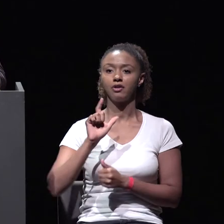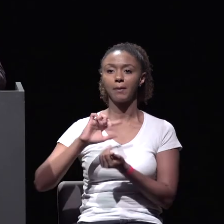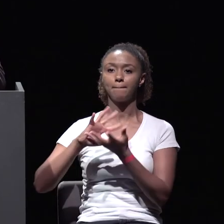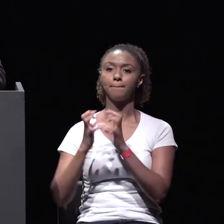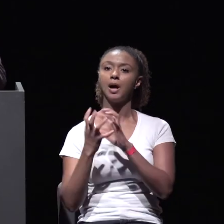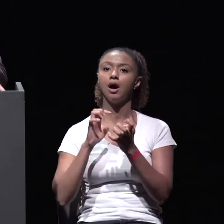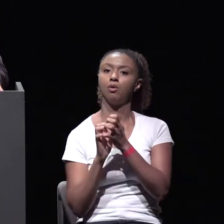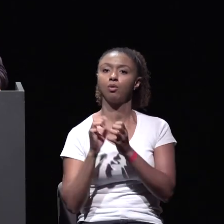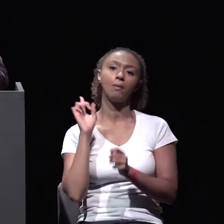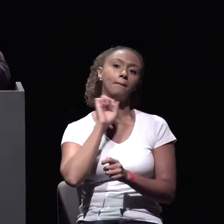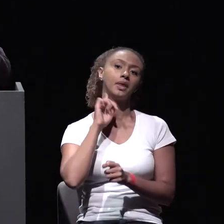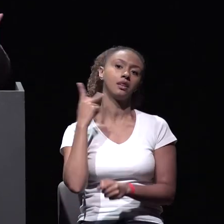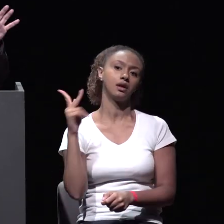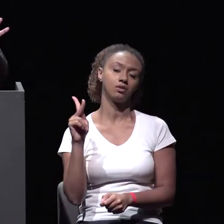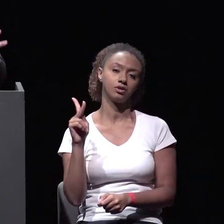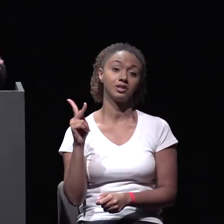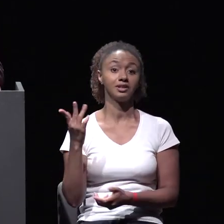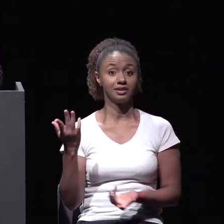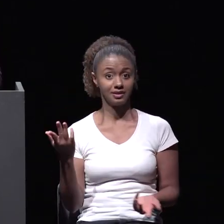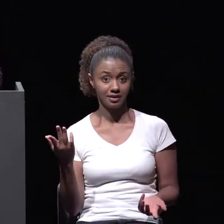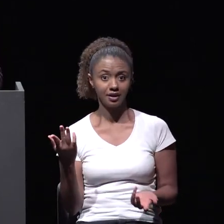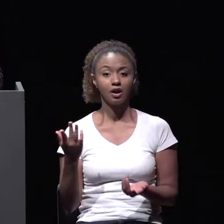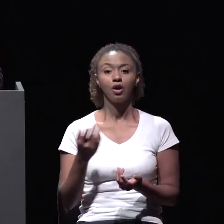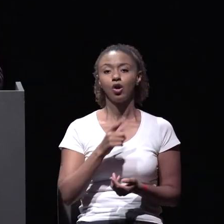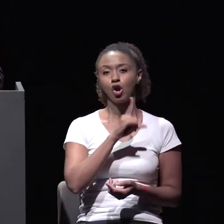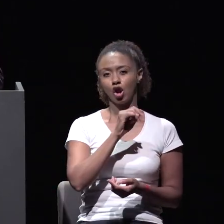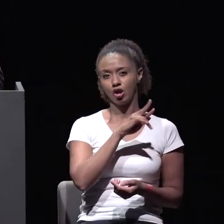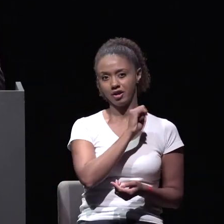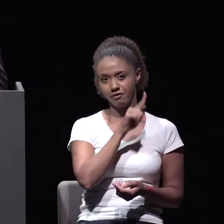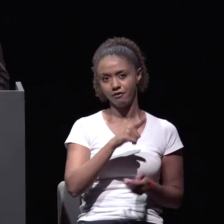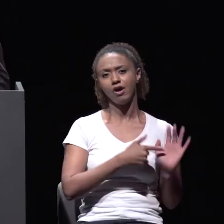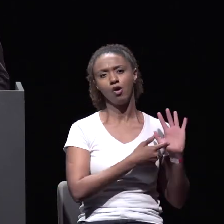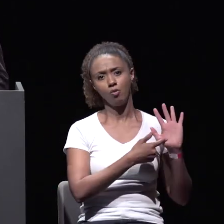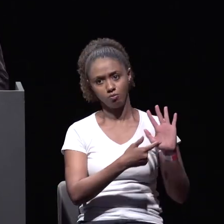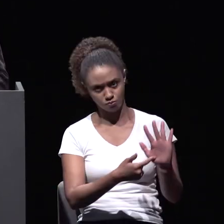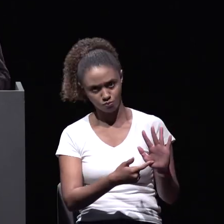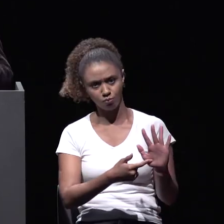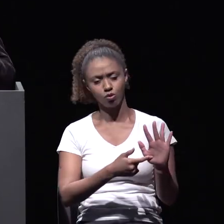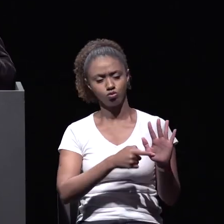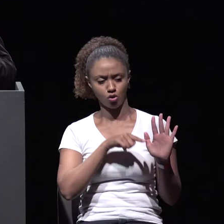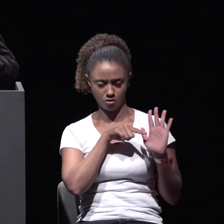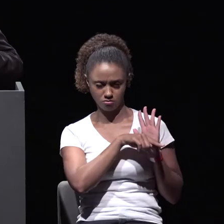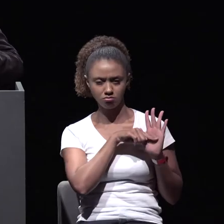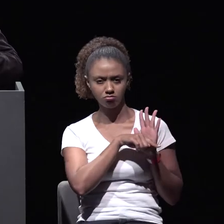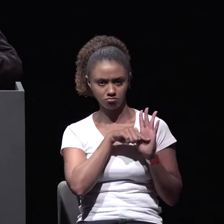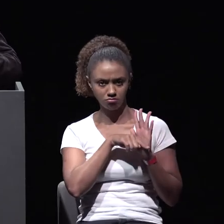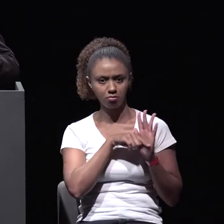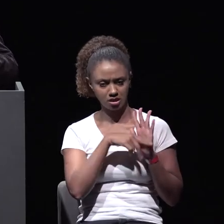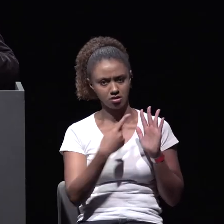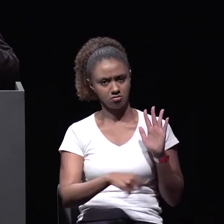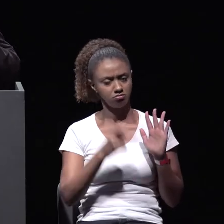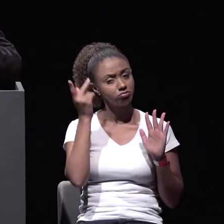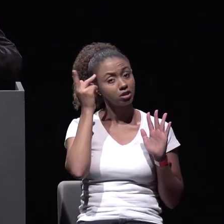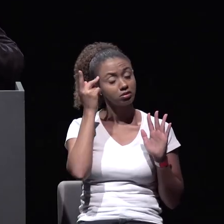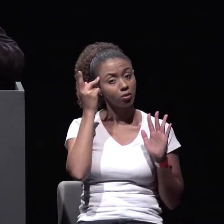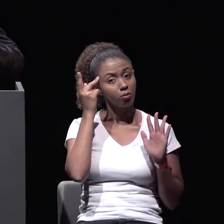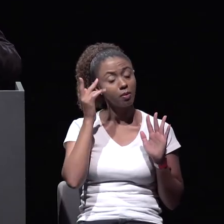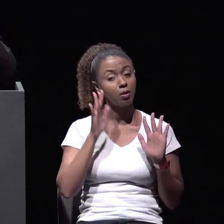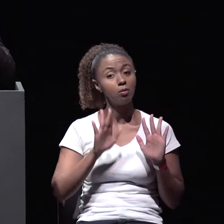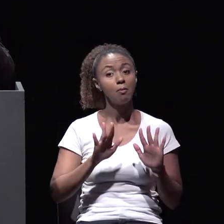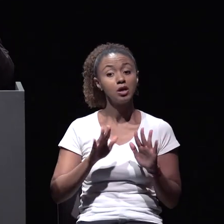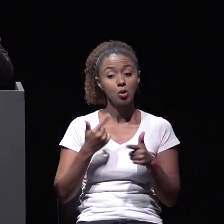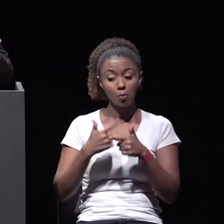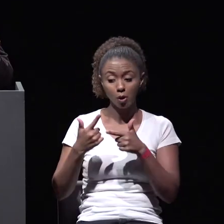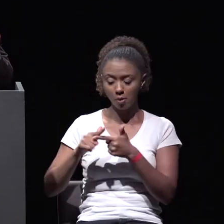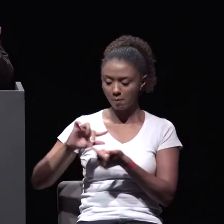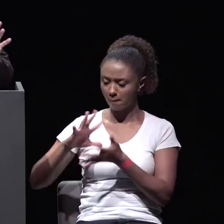então como cunhado também como apresentado pelo norival gomes machado o pesquisador ativo aqui em são paulo mas o problema do